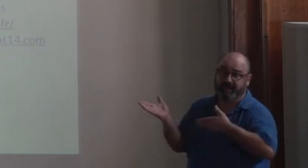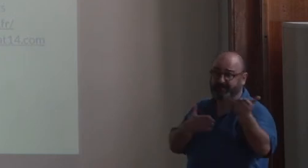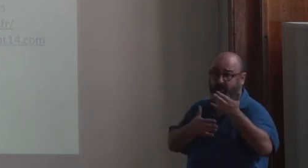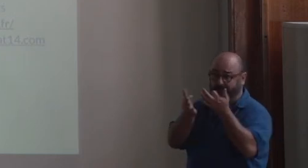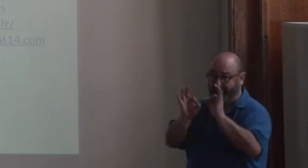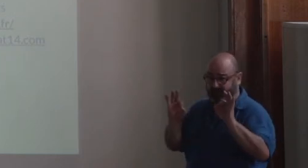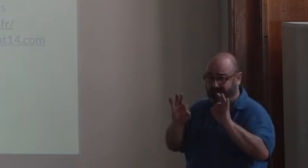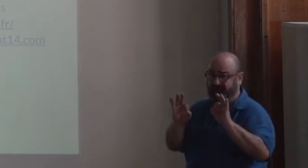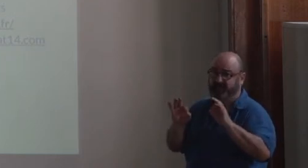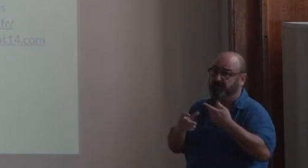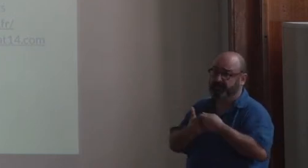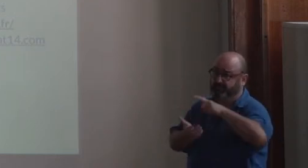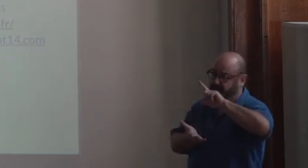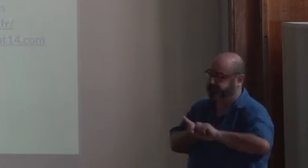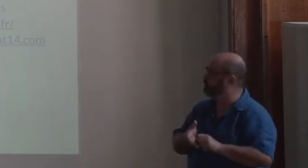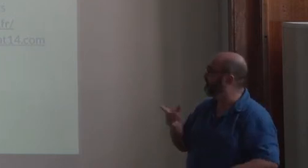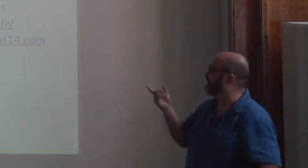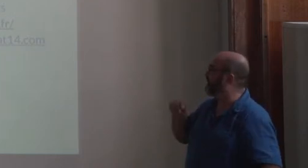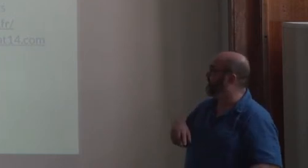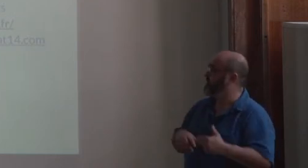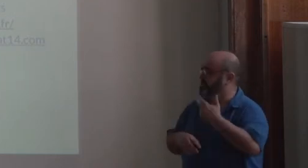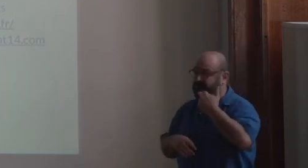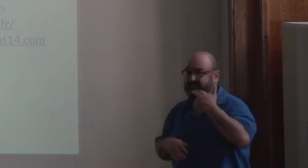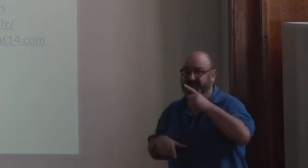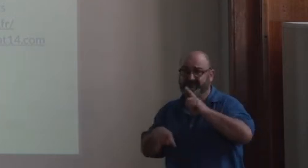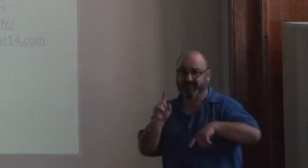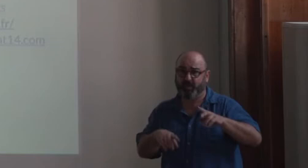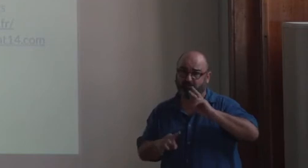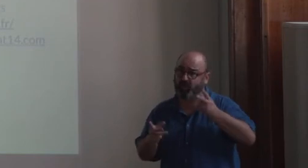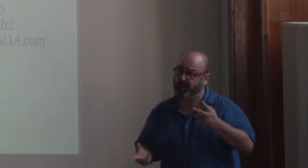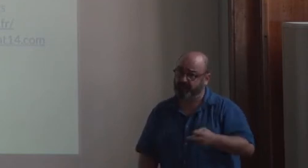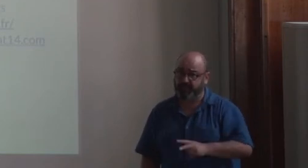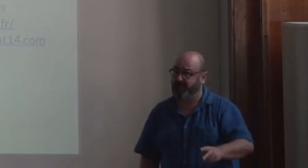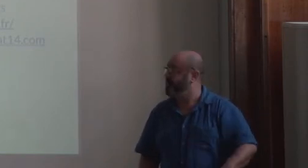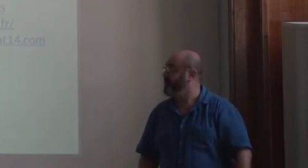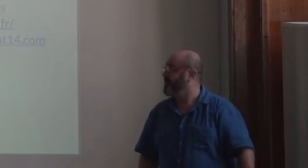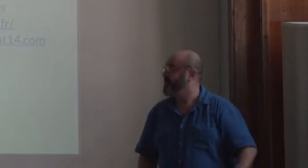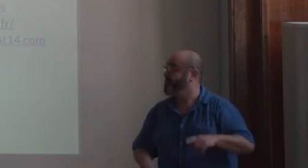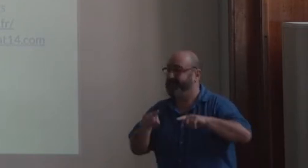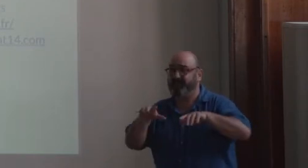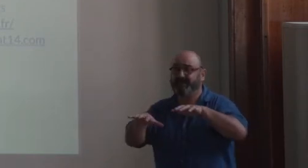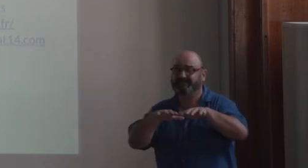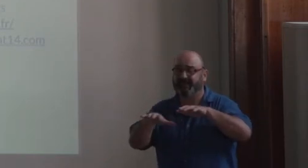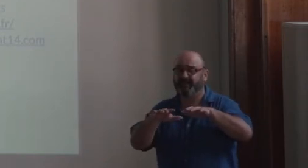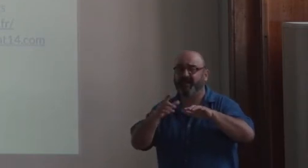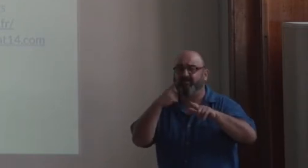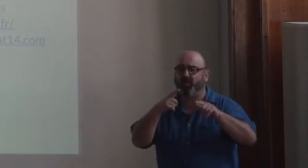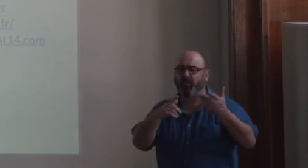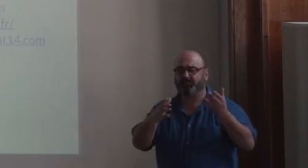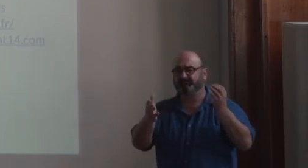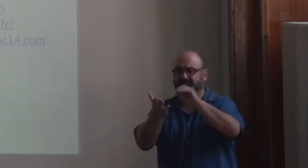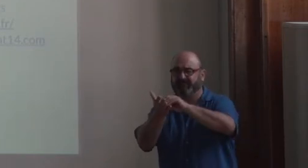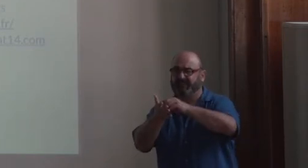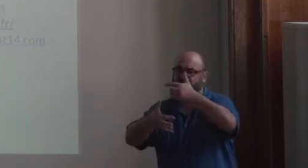sont vraiment imbattables. Et vous avez la qualité variable, en général ça va. Et il y a des systèmes de ranking, on peut mettre des commentaires si